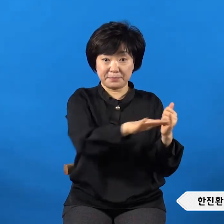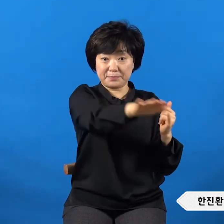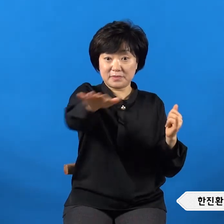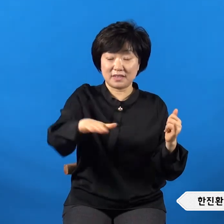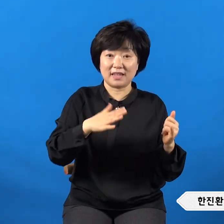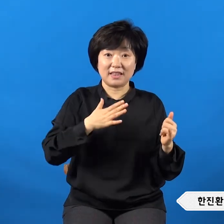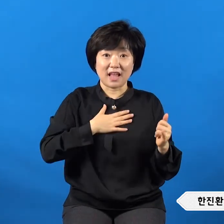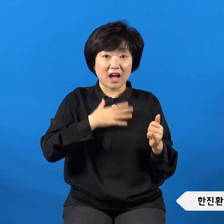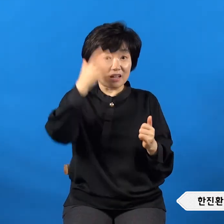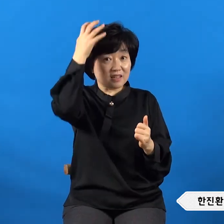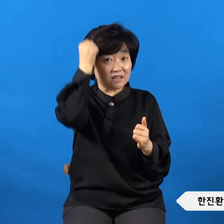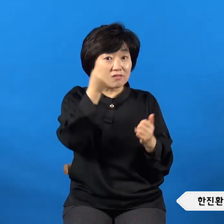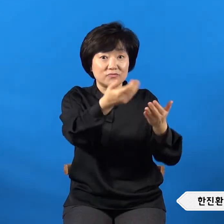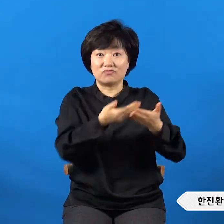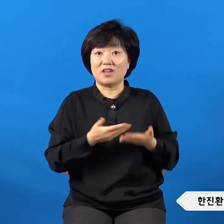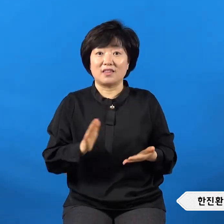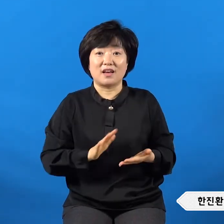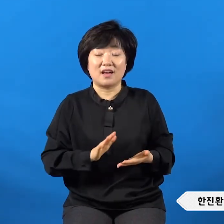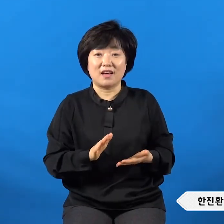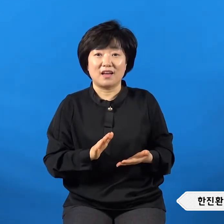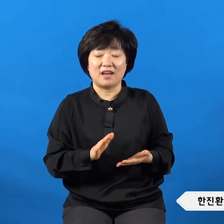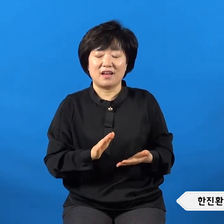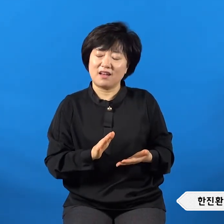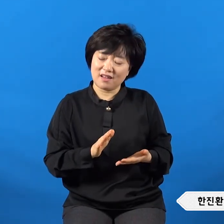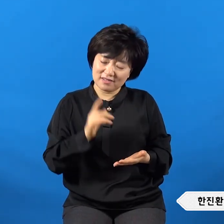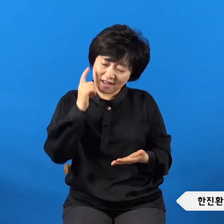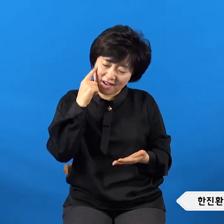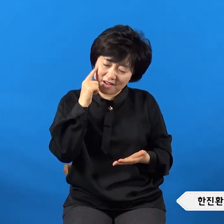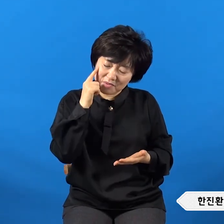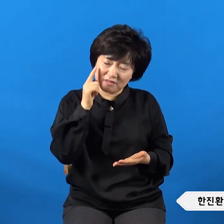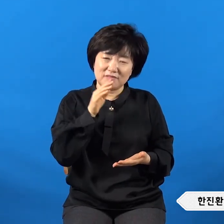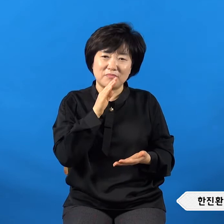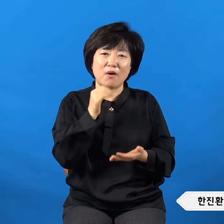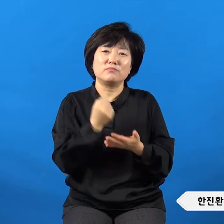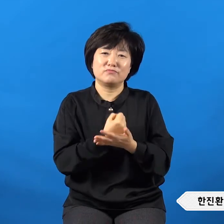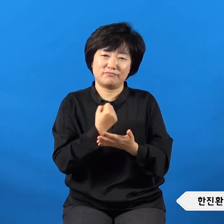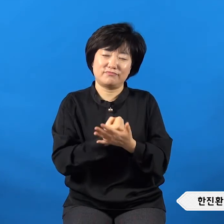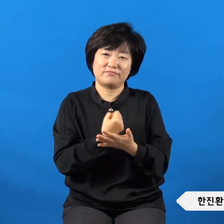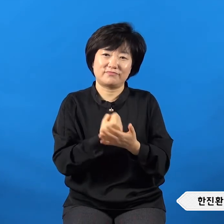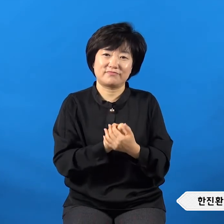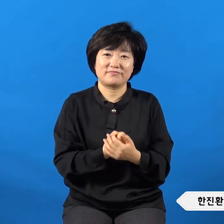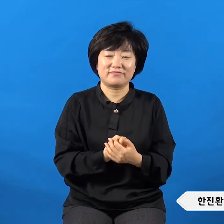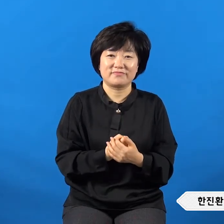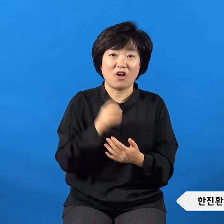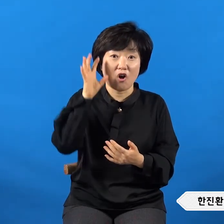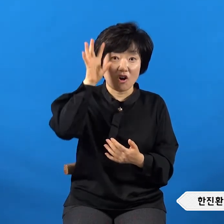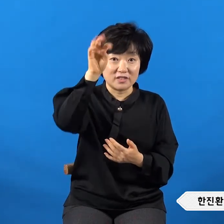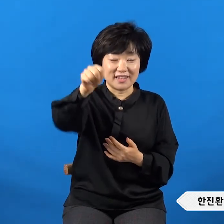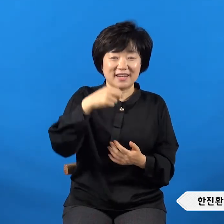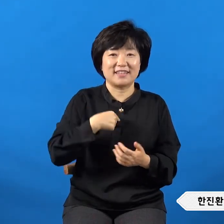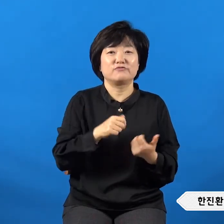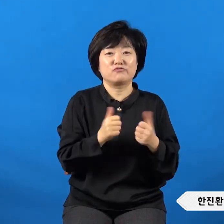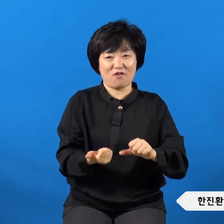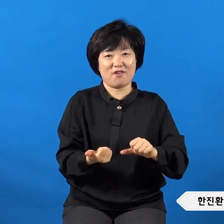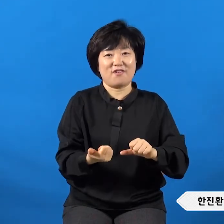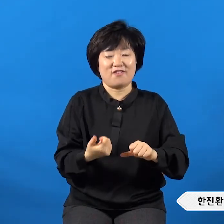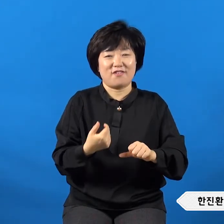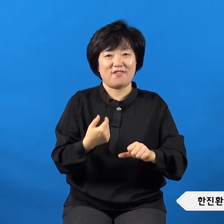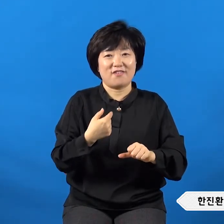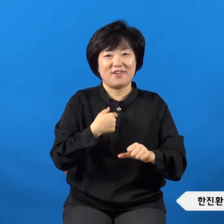사람들이 나를 기억도 않는다. 그거 생각하면 참 허무합니다. 언젠가는 죽음이